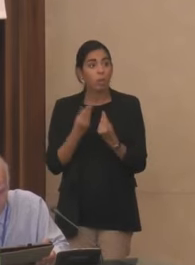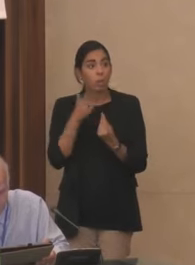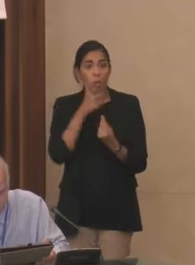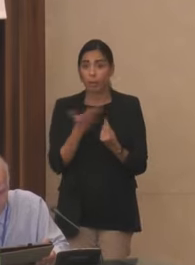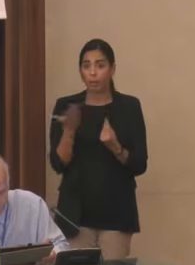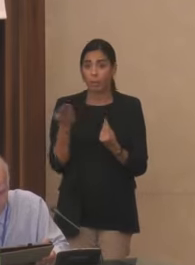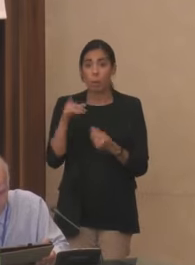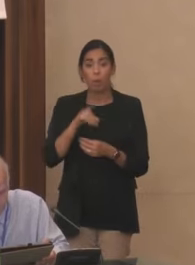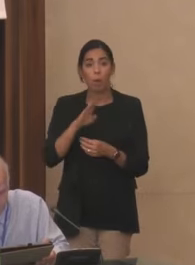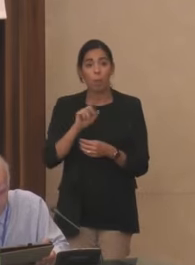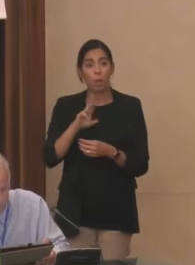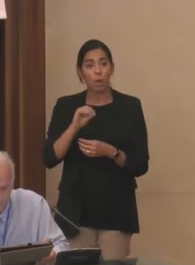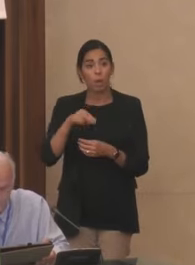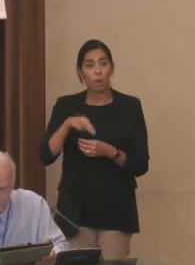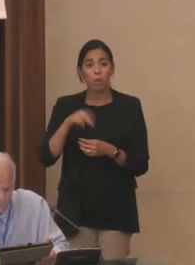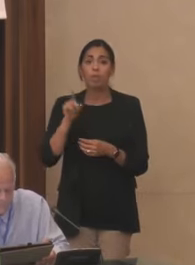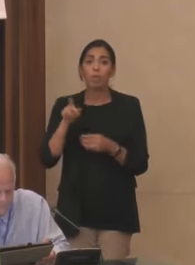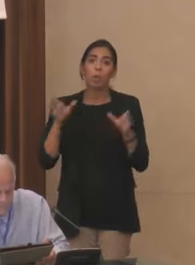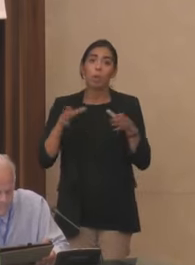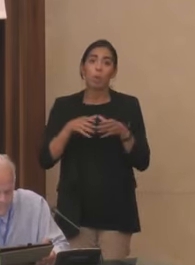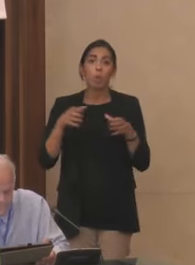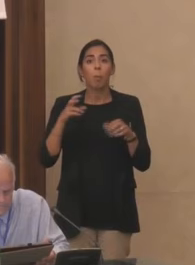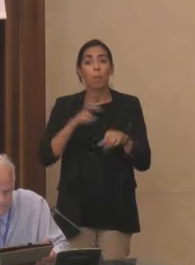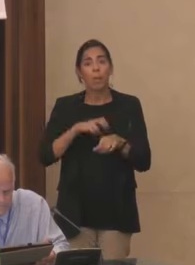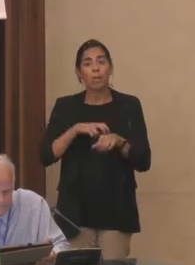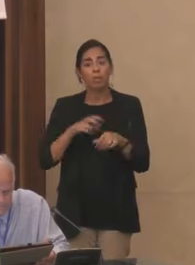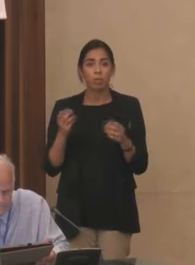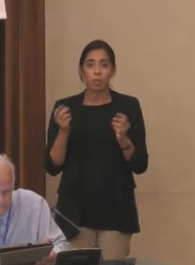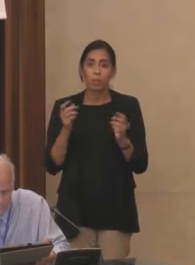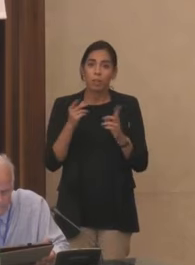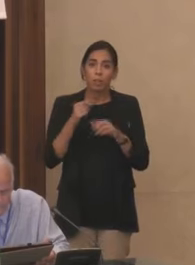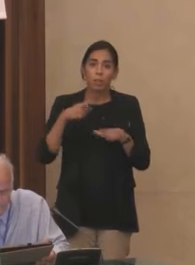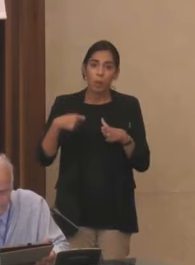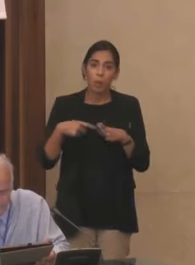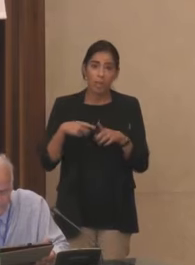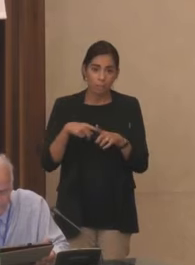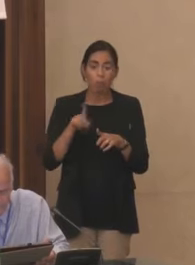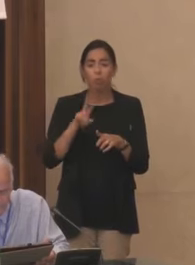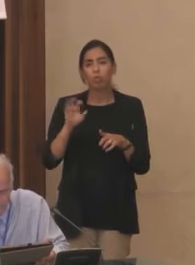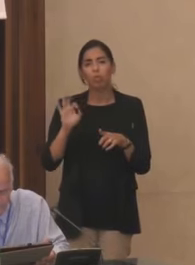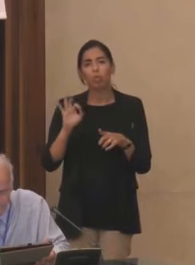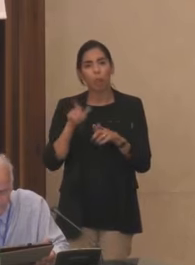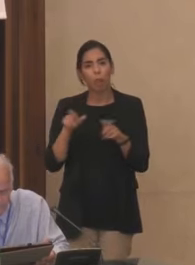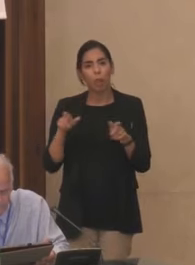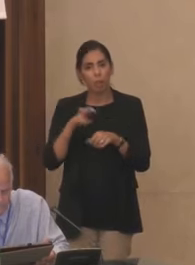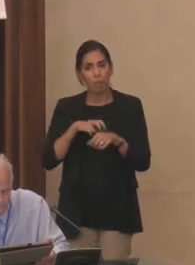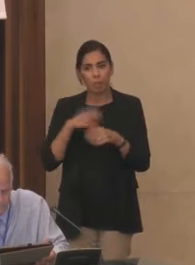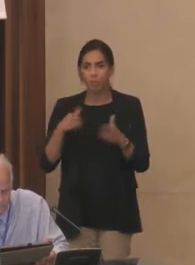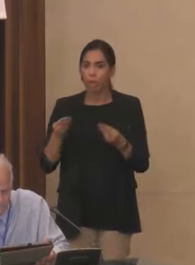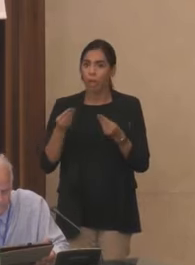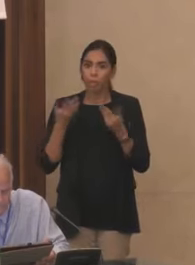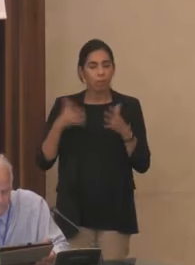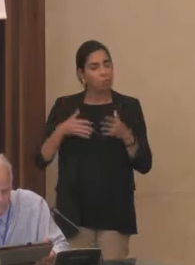Baron, che è del gruppo medici del Friuli Venezia Giulia. Sono 250 medici che mi hanno già dato l'assicurazione che